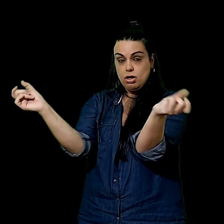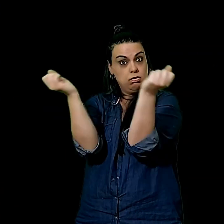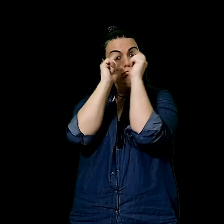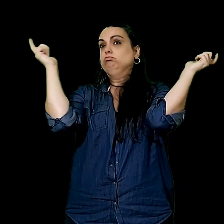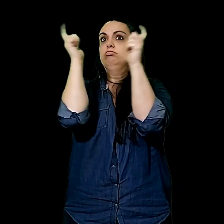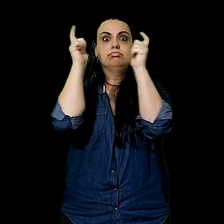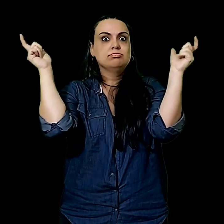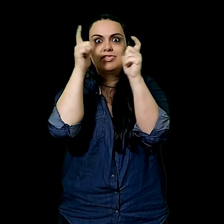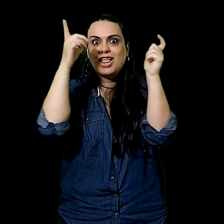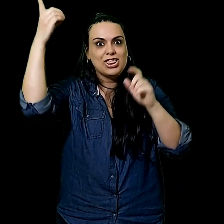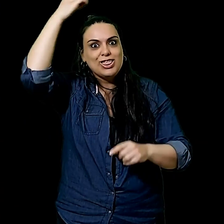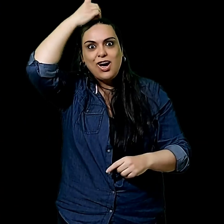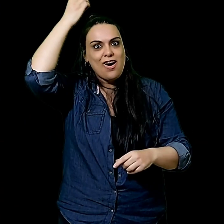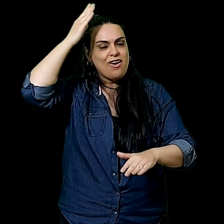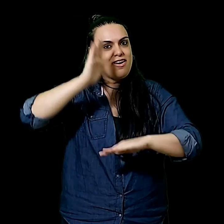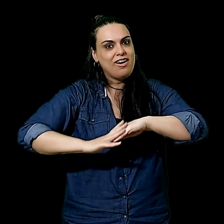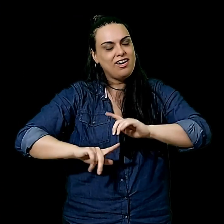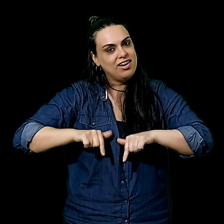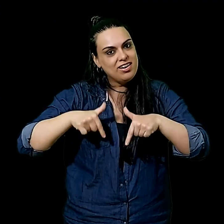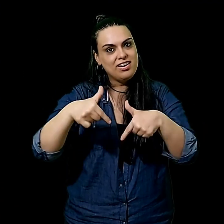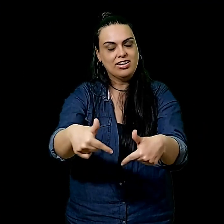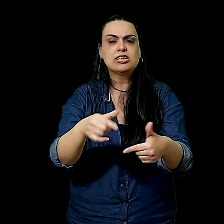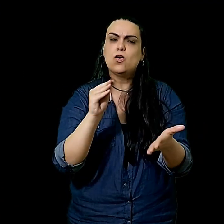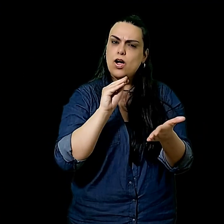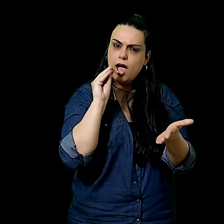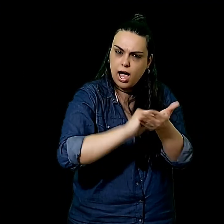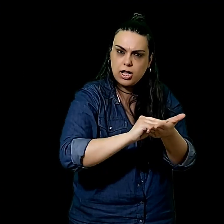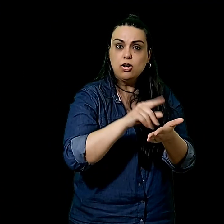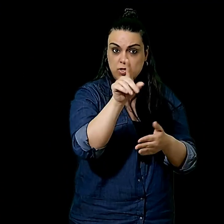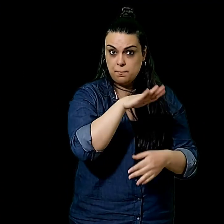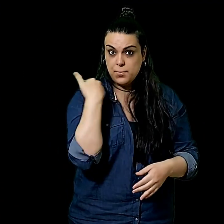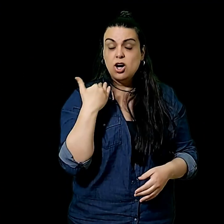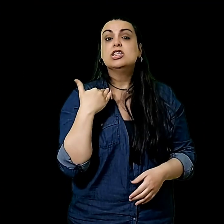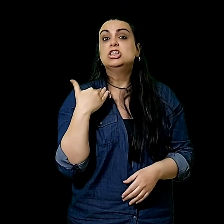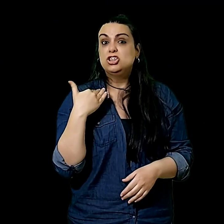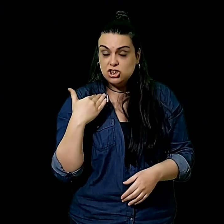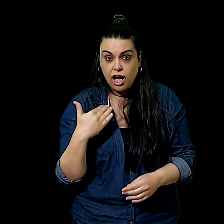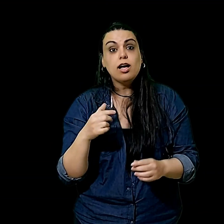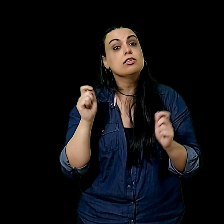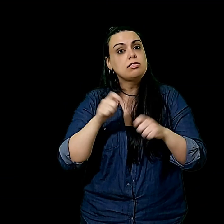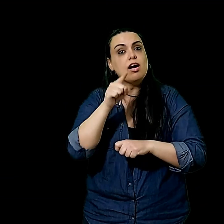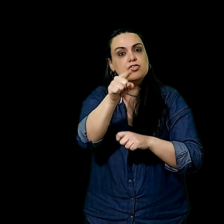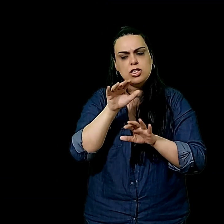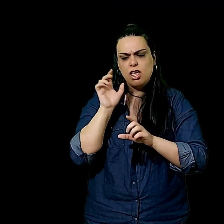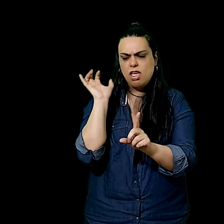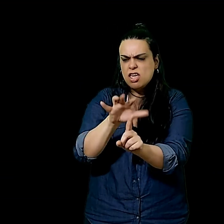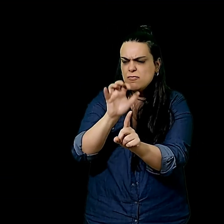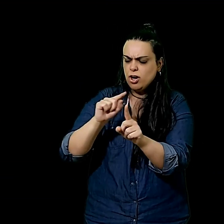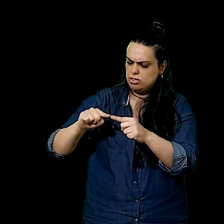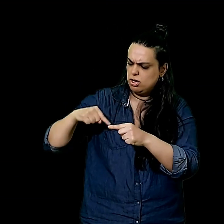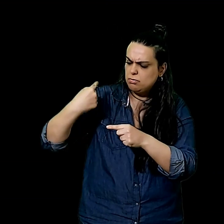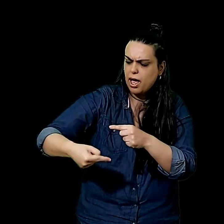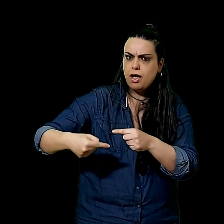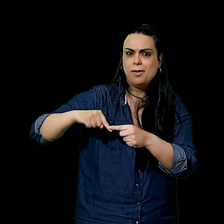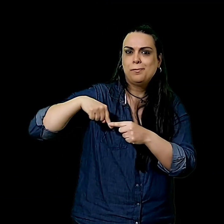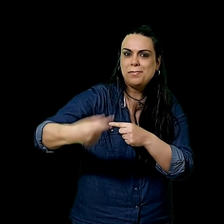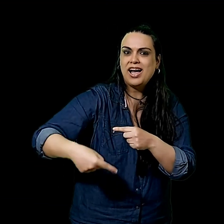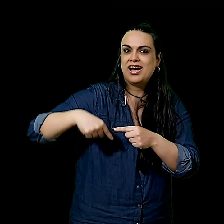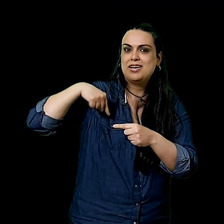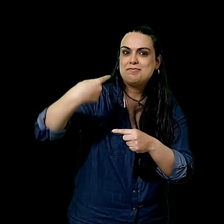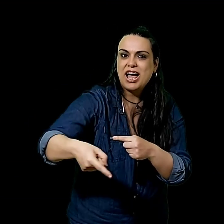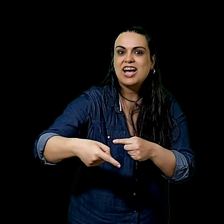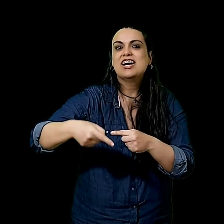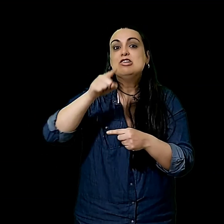anote isso aí, ela continua até depois da sua morte. Como? Por intermédio daqueles que você